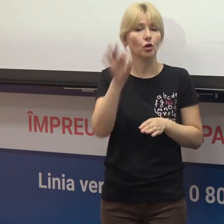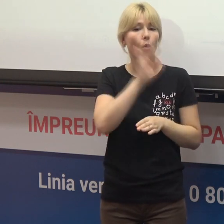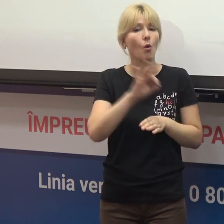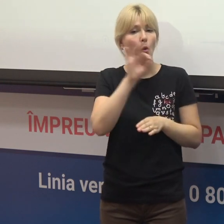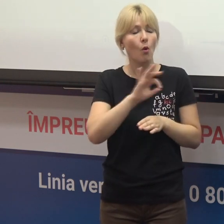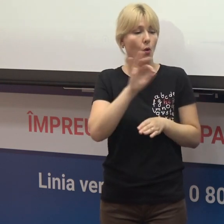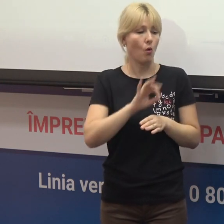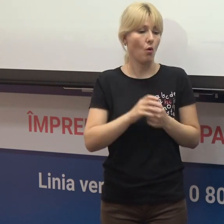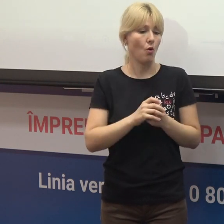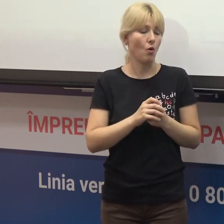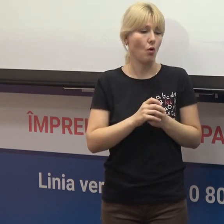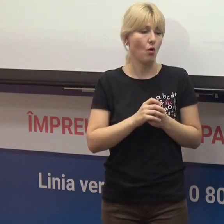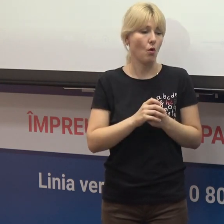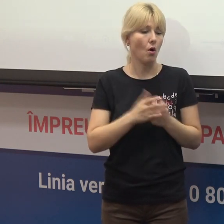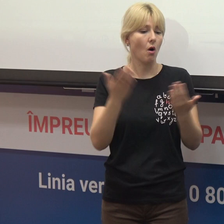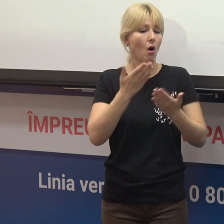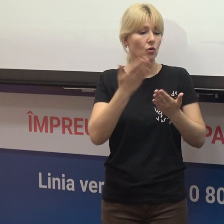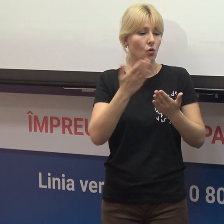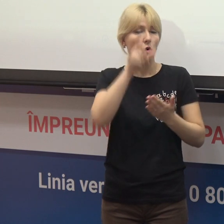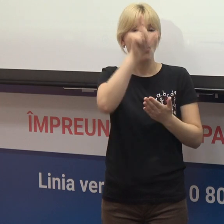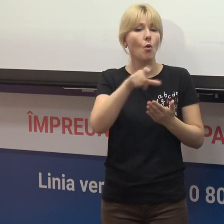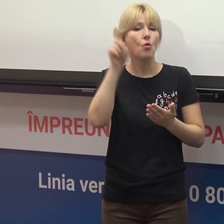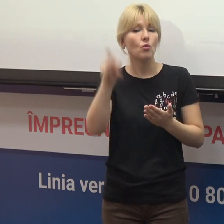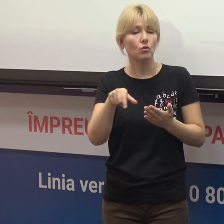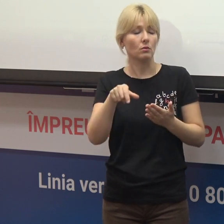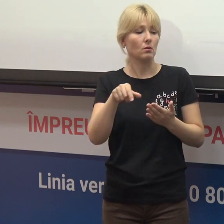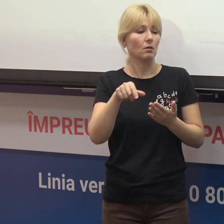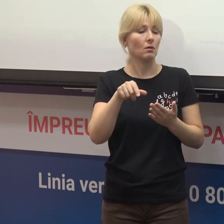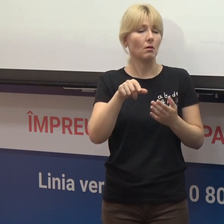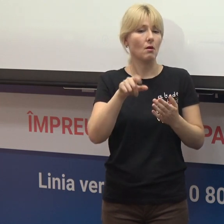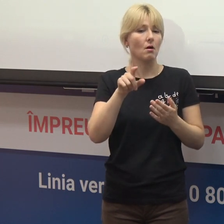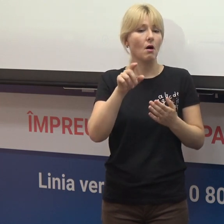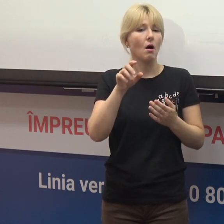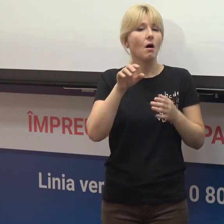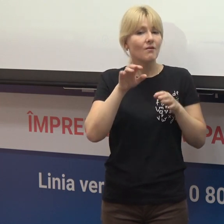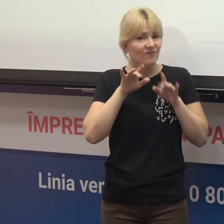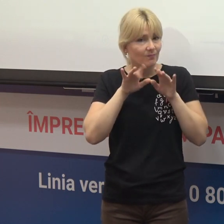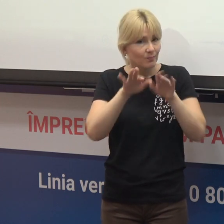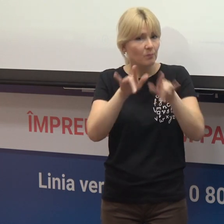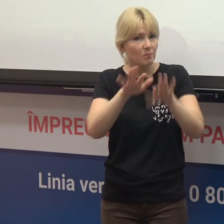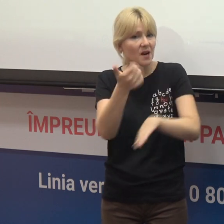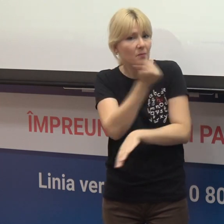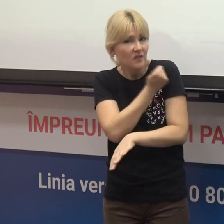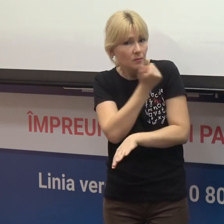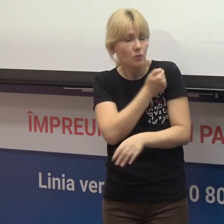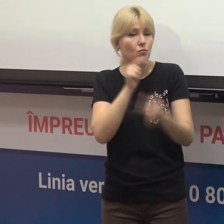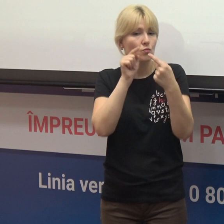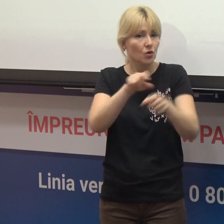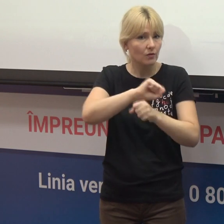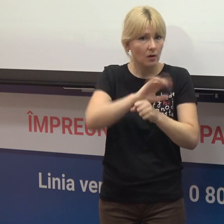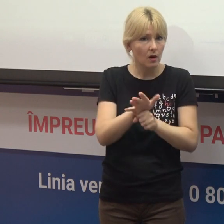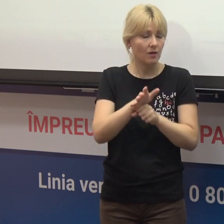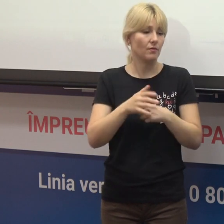aspecte sau momente ce vizează intensificarea procesului de vaccinare anticovid,